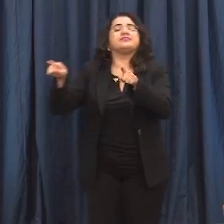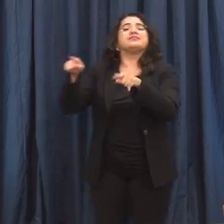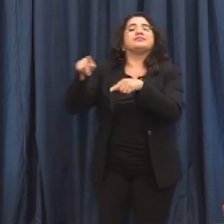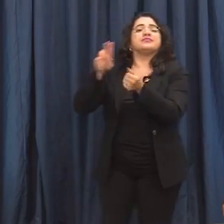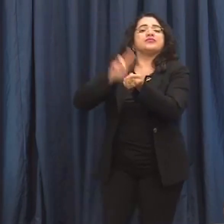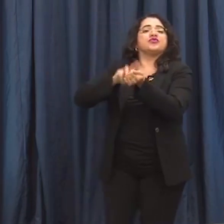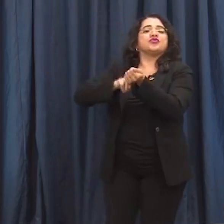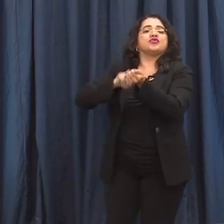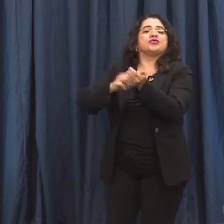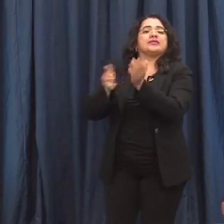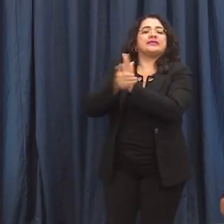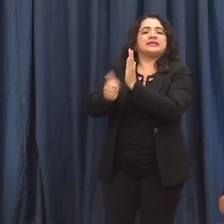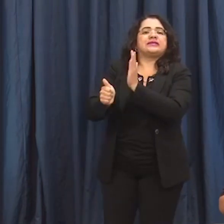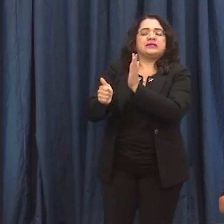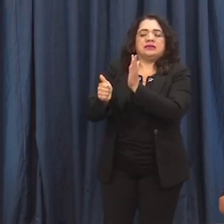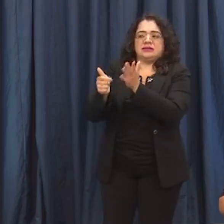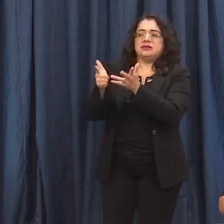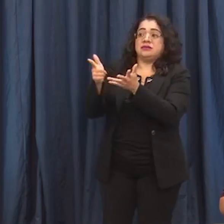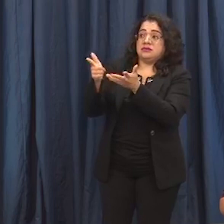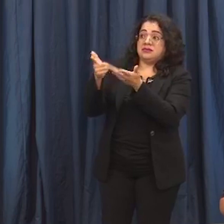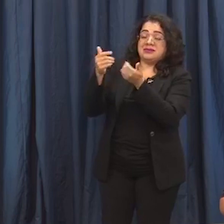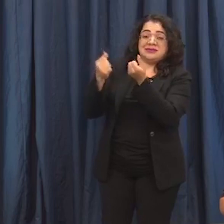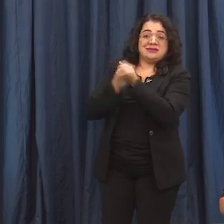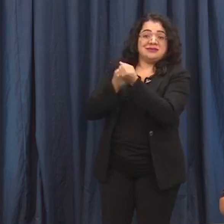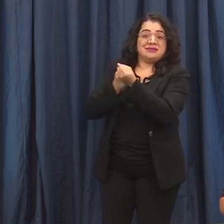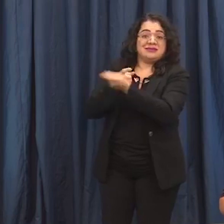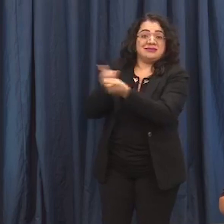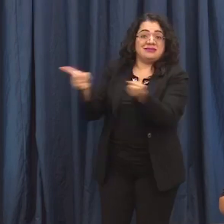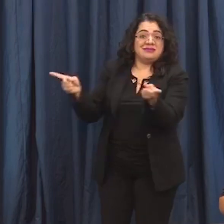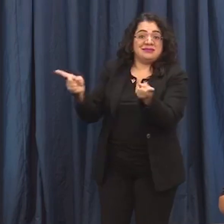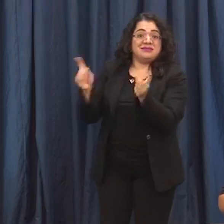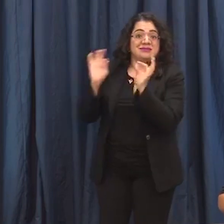nuestro gran problema en la ciudad de Long Beach. Debemos